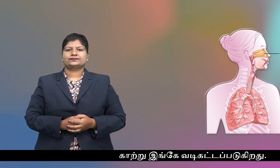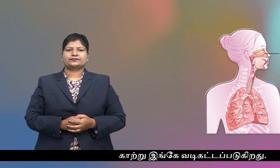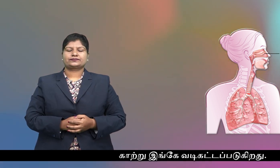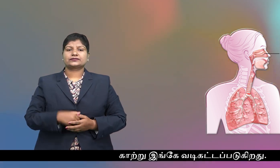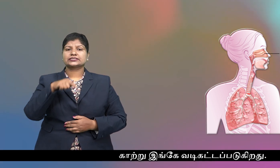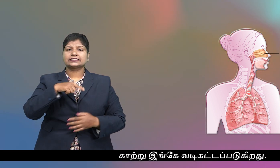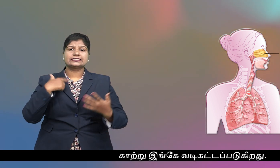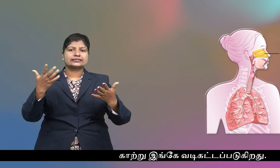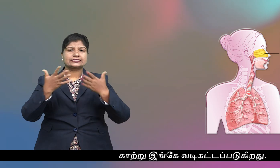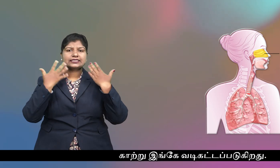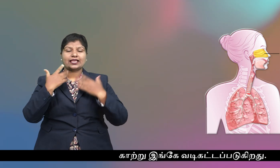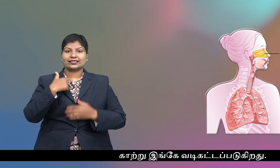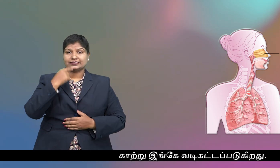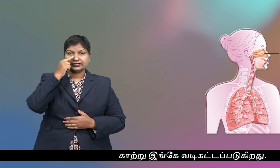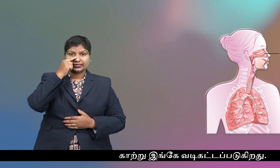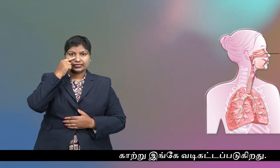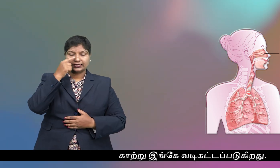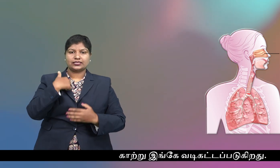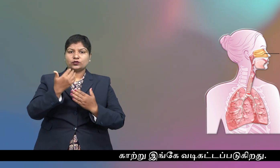காற்று இங்கே வடிகட்டப்படுகிறது.